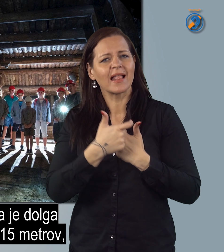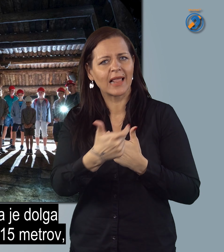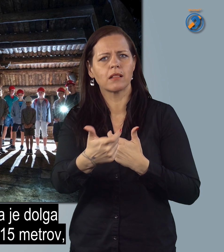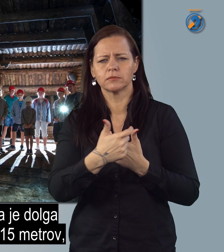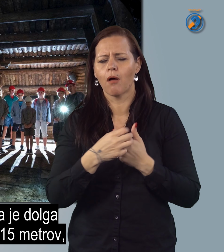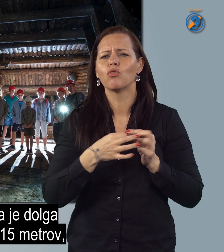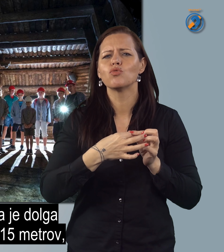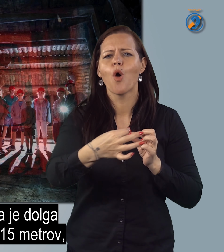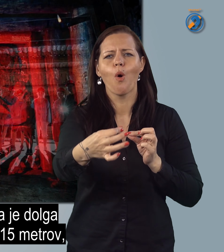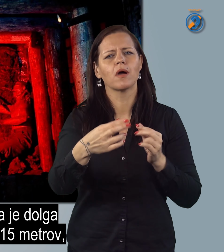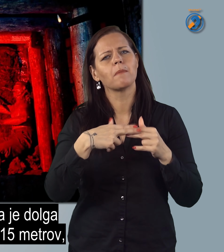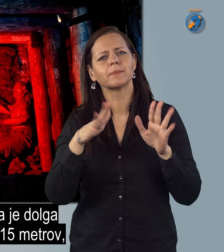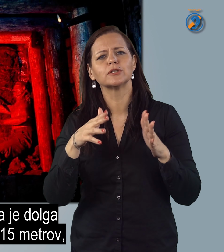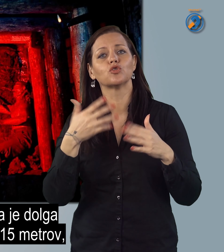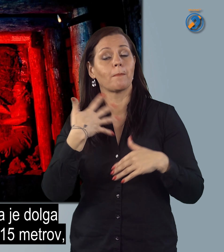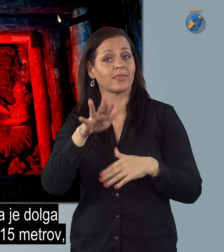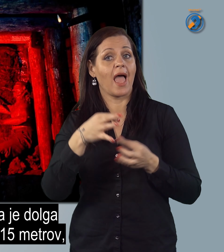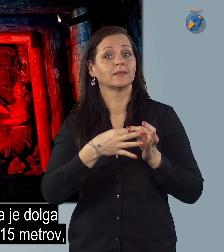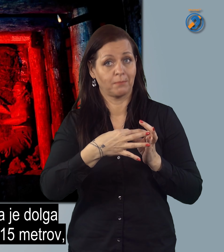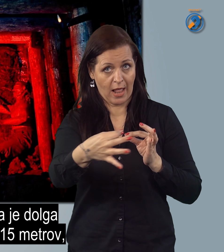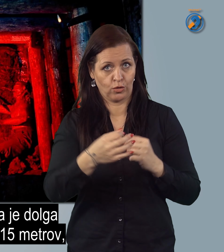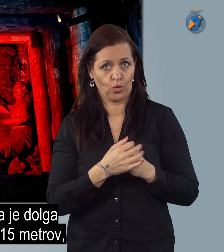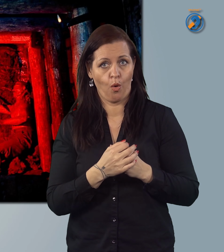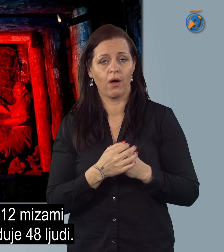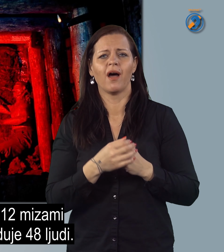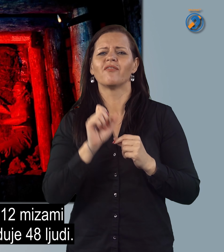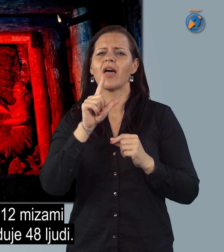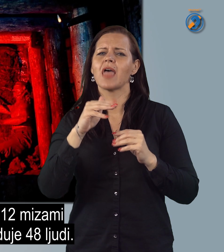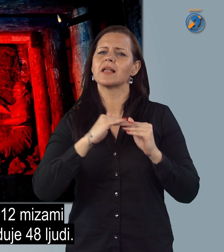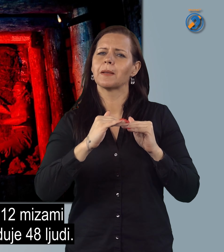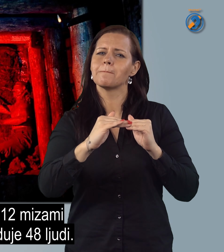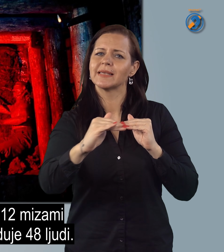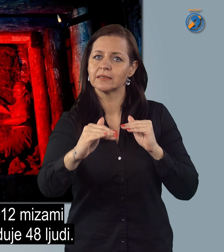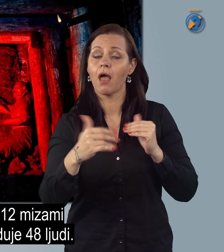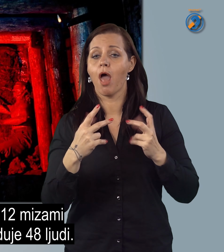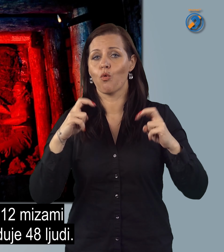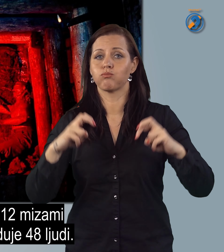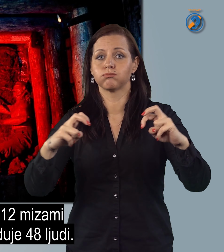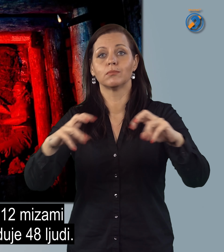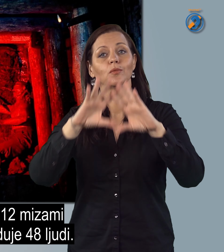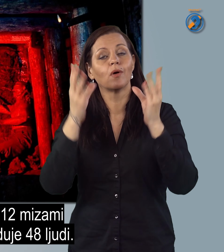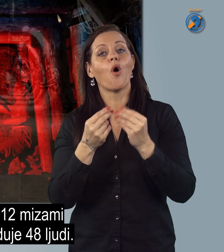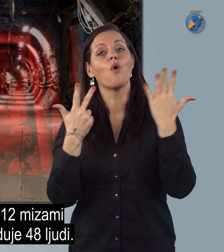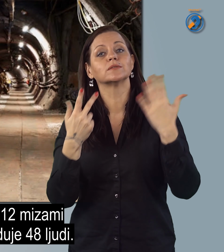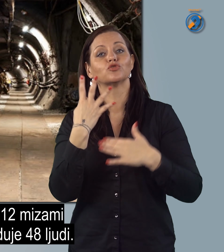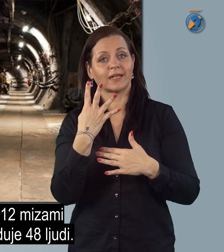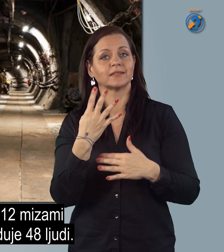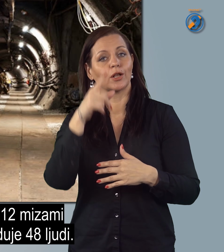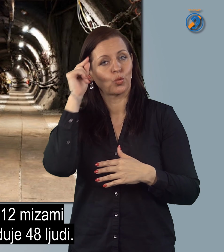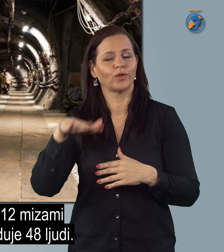Jedilnica je dolga približno 15 metrov, v njej za 12 mizami lahko obeduje 48